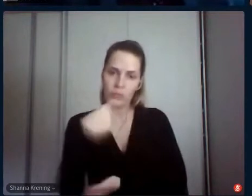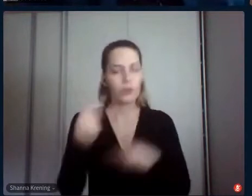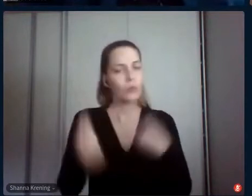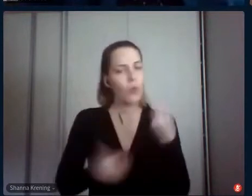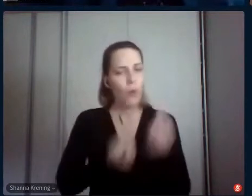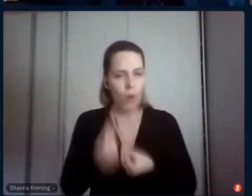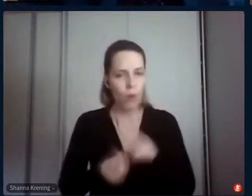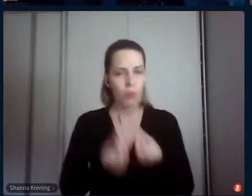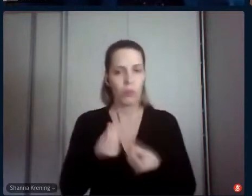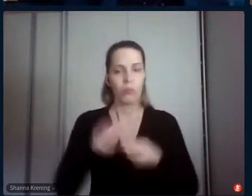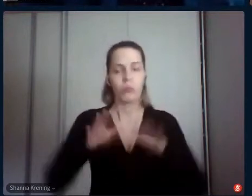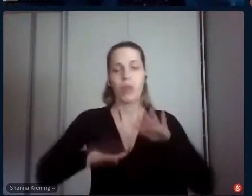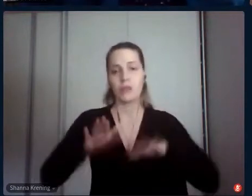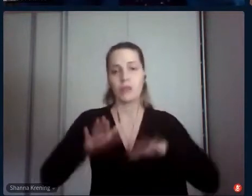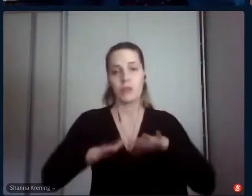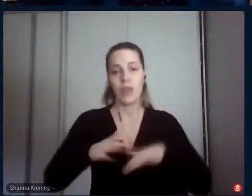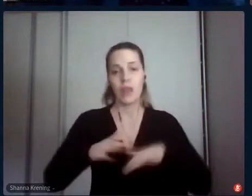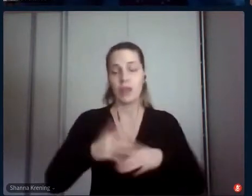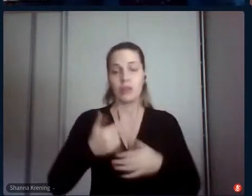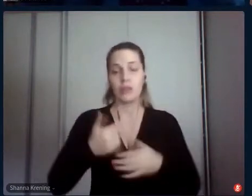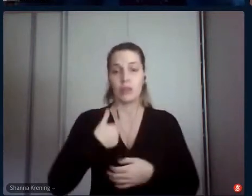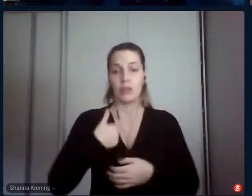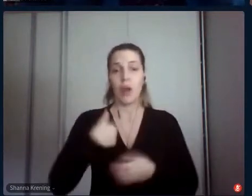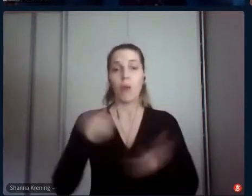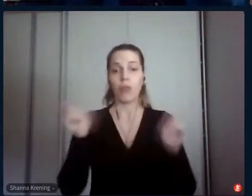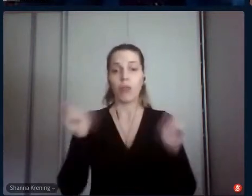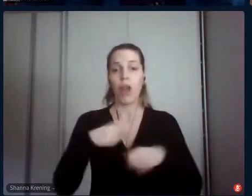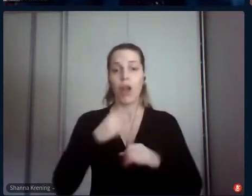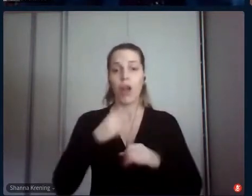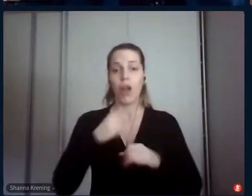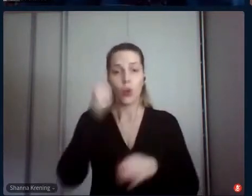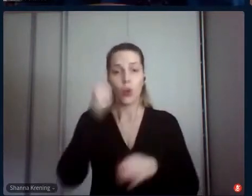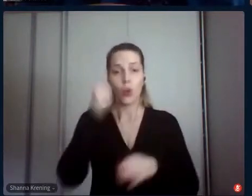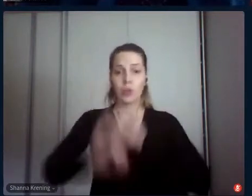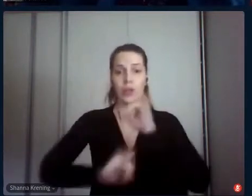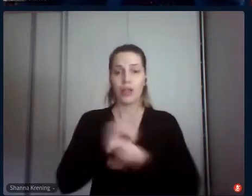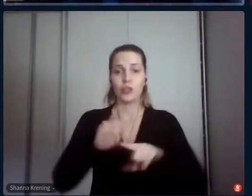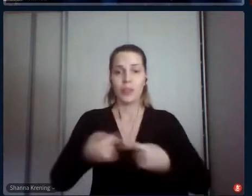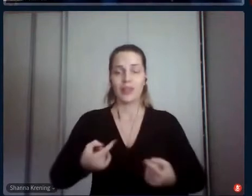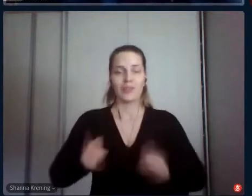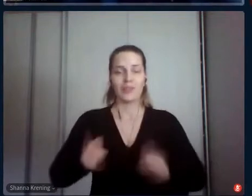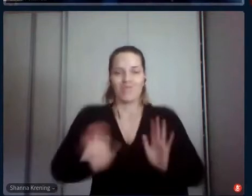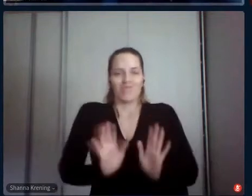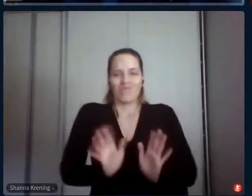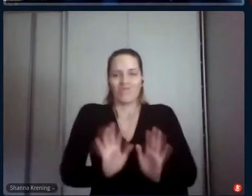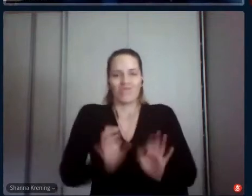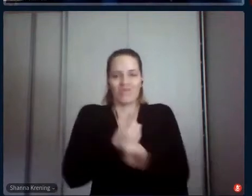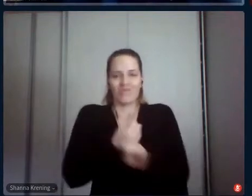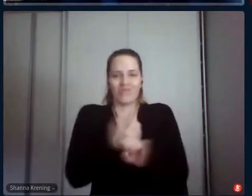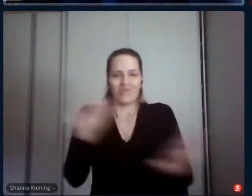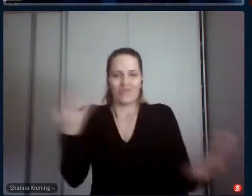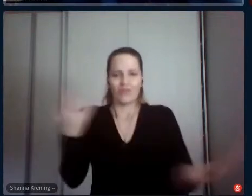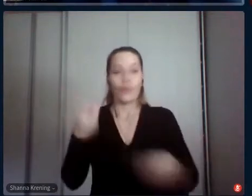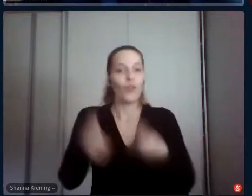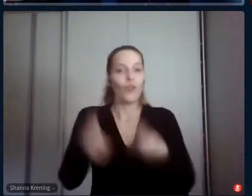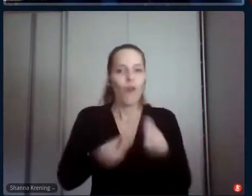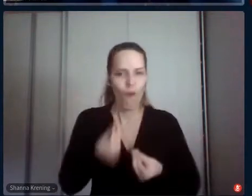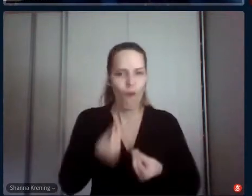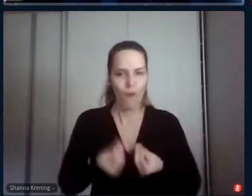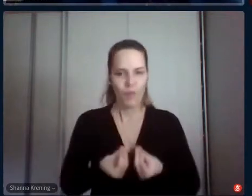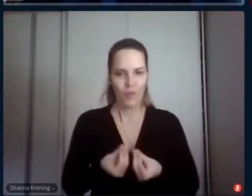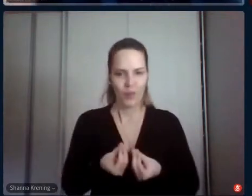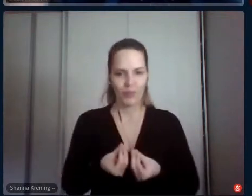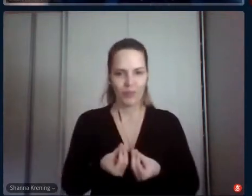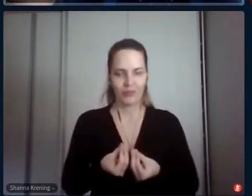que têm acesso e que talvez não queiram a modalidade à distância? Isso, acho que essa é uma ótima pergunta. A gente